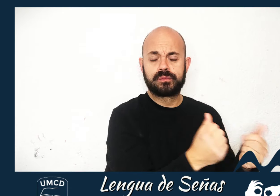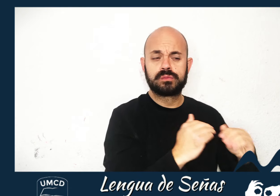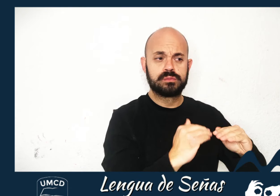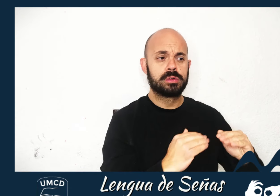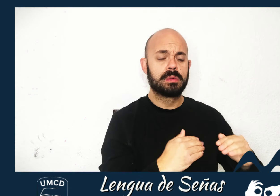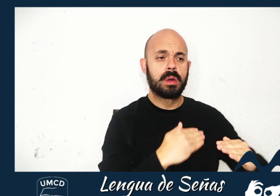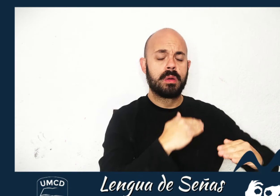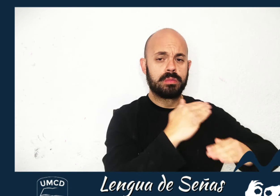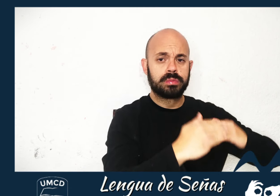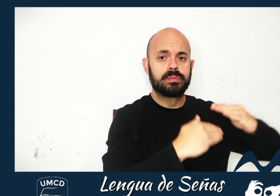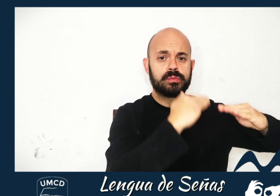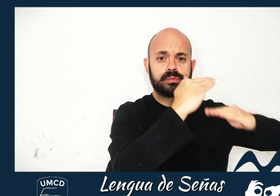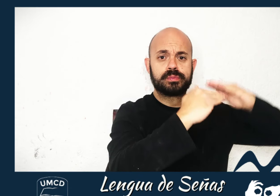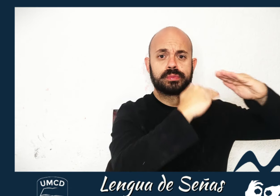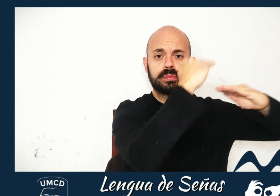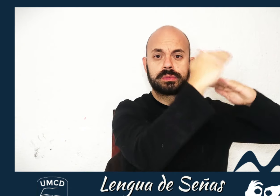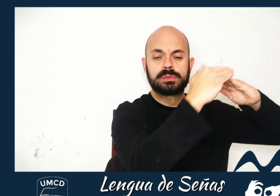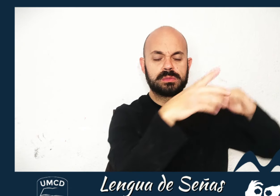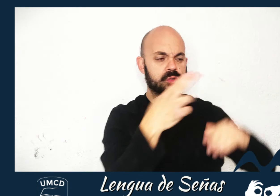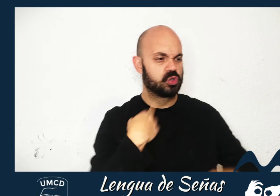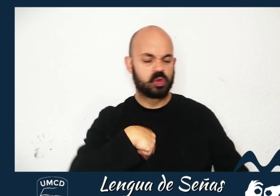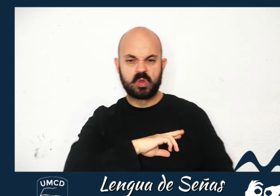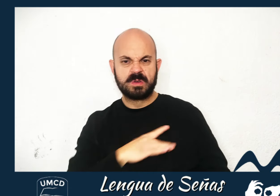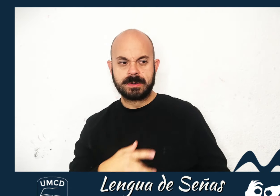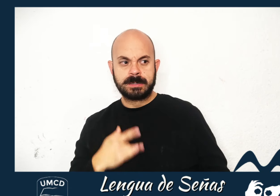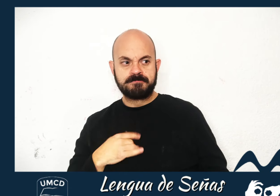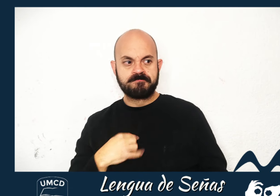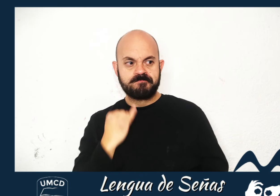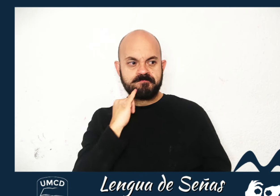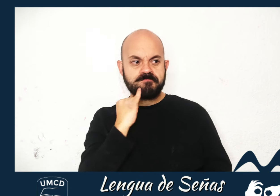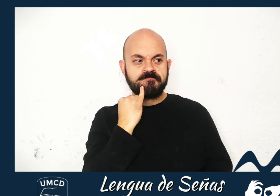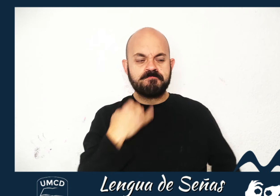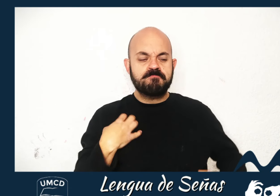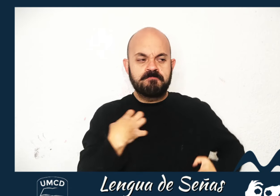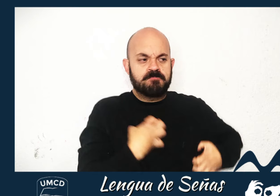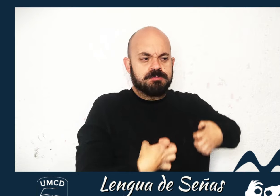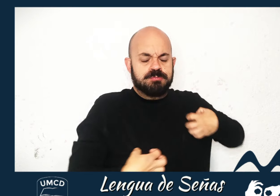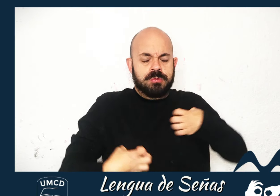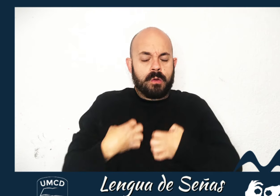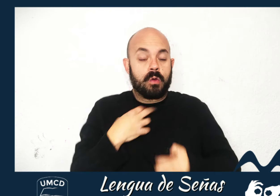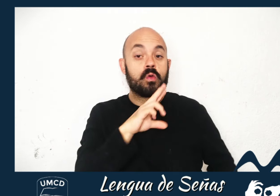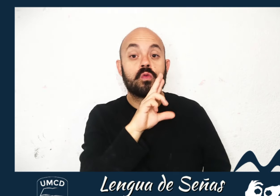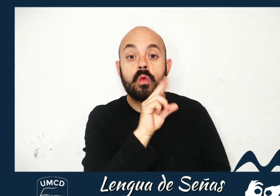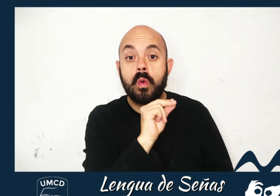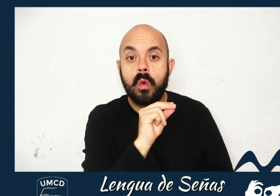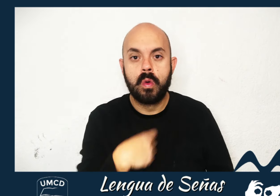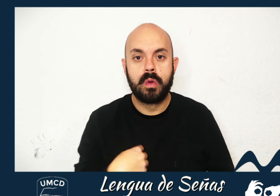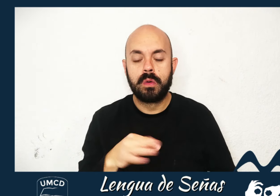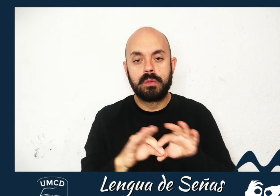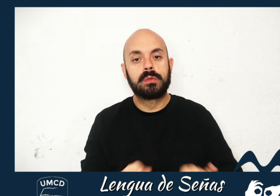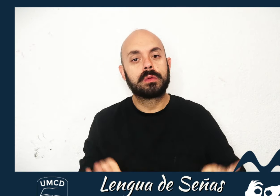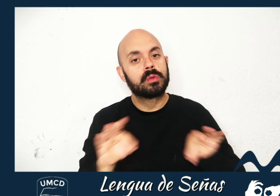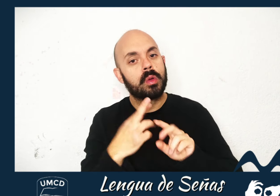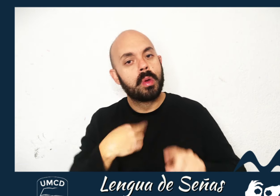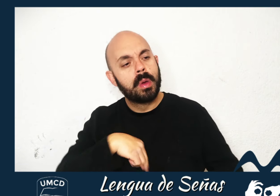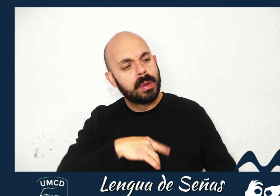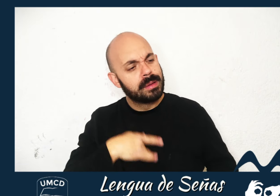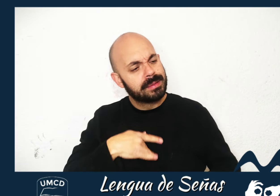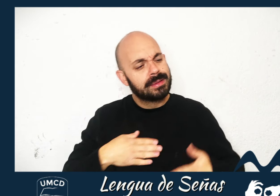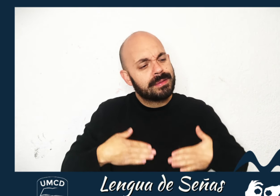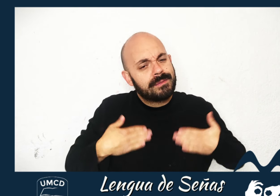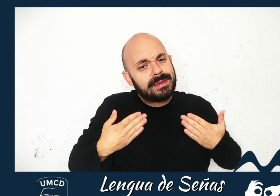actúan. Deberíamos seguir los caminos de Dios y no el camino del impío. También nos dice de que nosotros tenemos que aprender